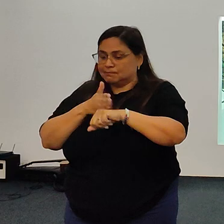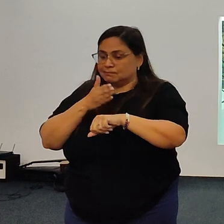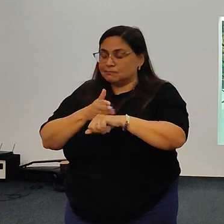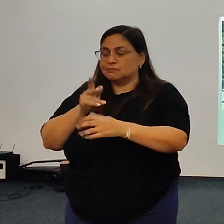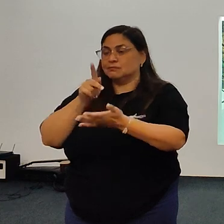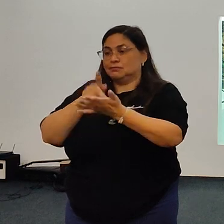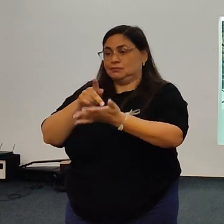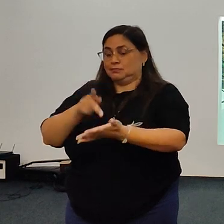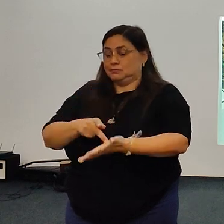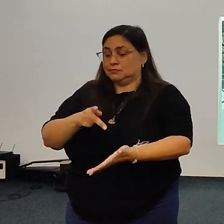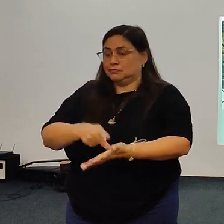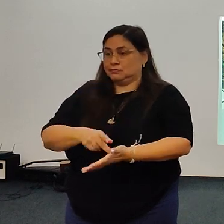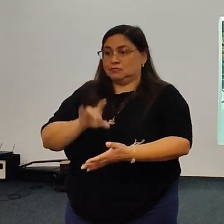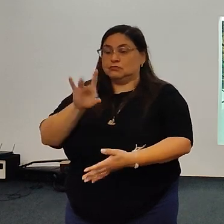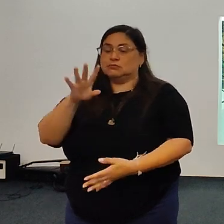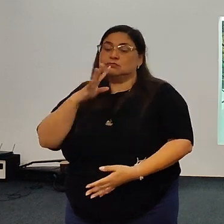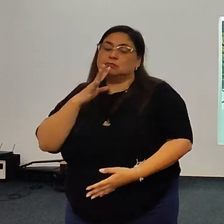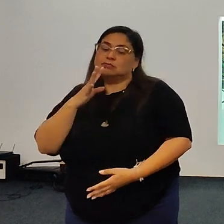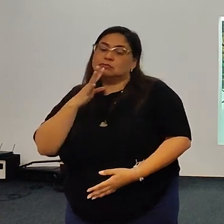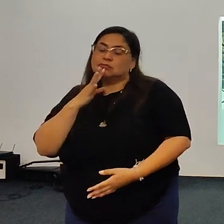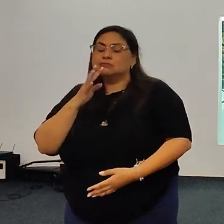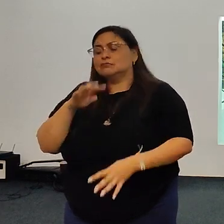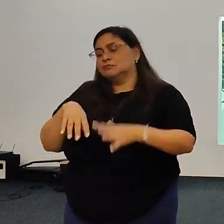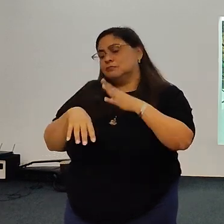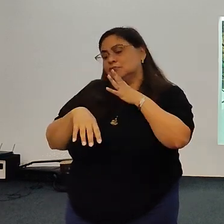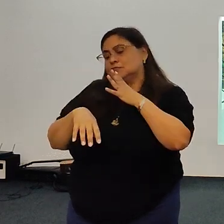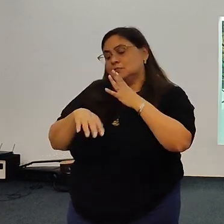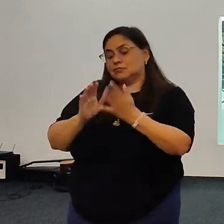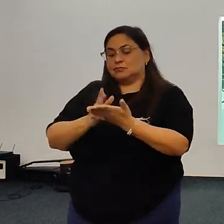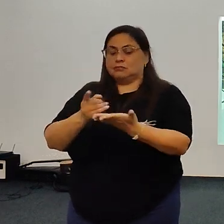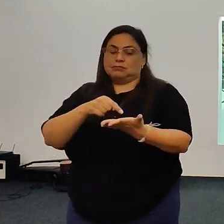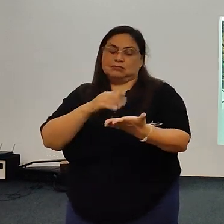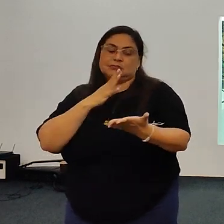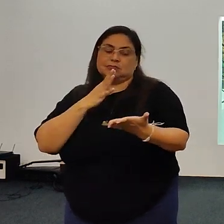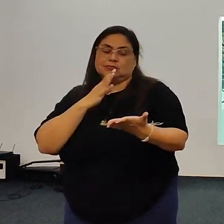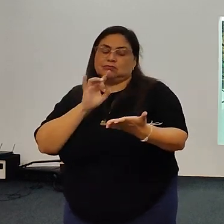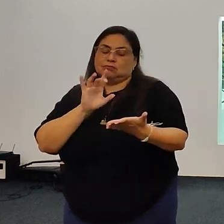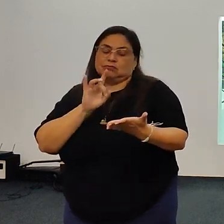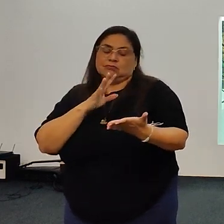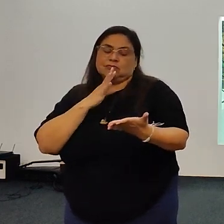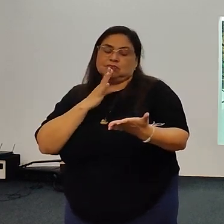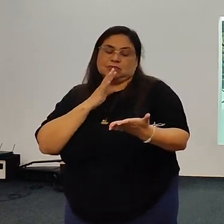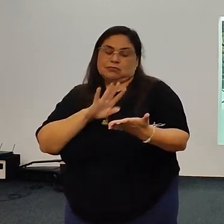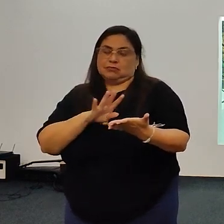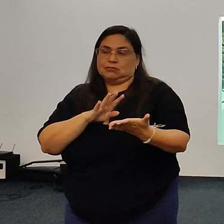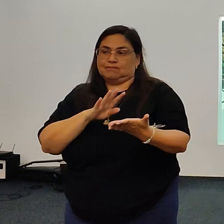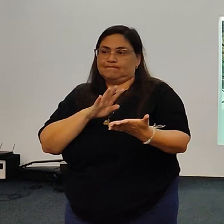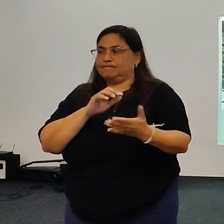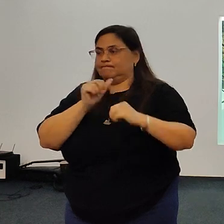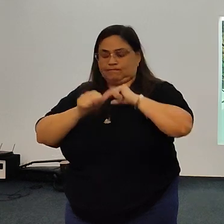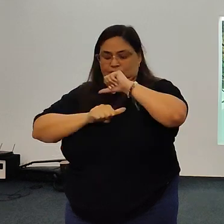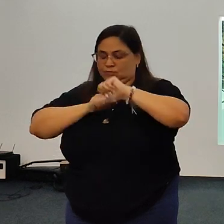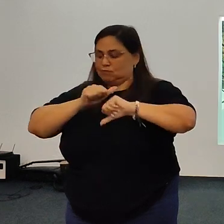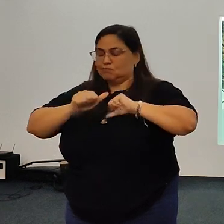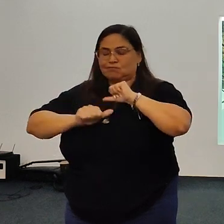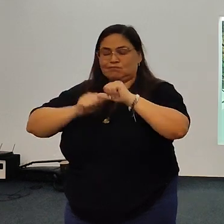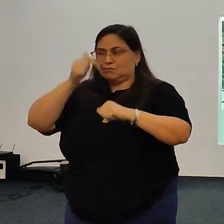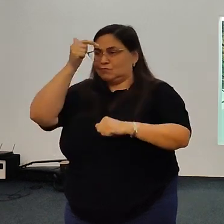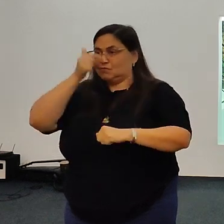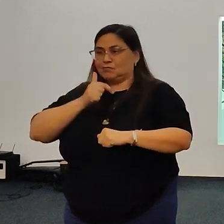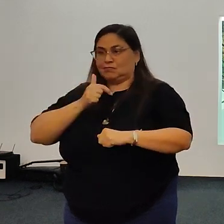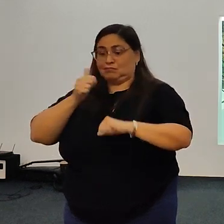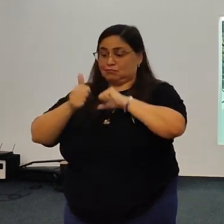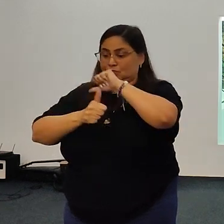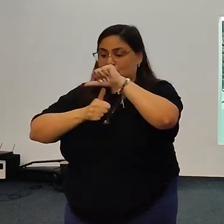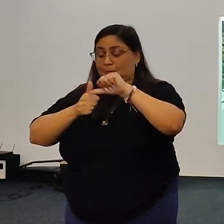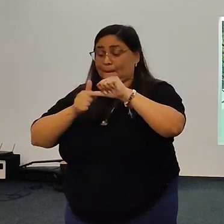Apenas o conhecimento, ele não vai fazer coisa alguma na sua vida. Apenas o conhecimento não vai moldar o seu caráter. Agora, quando